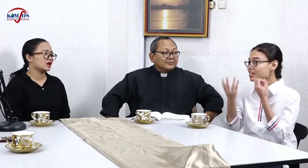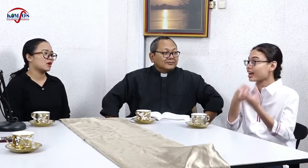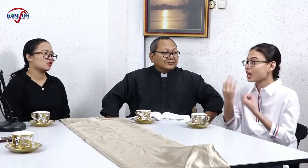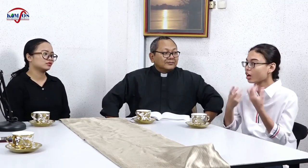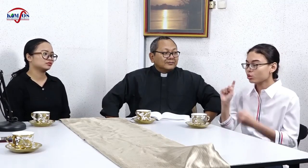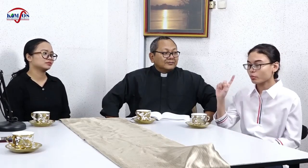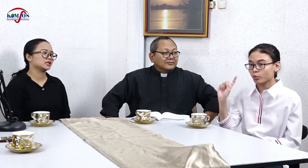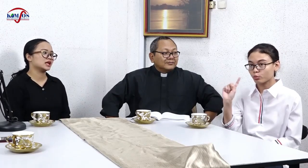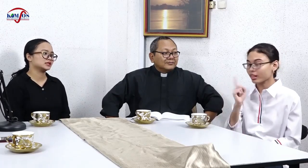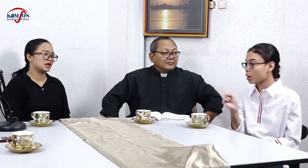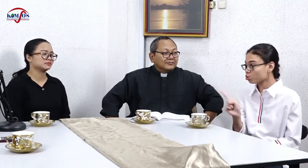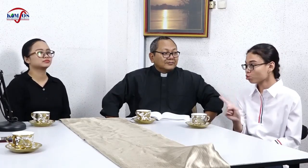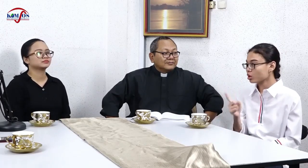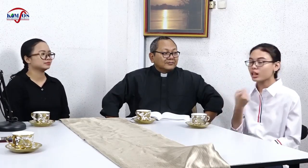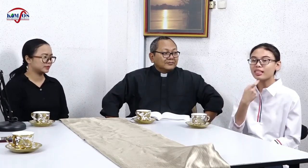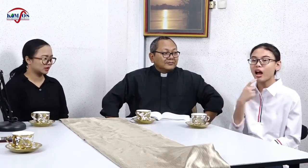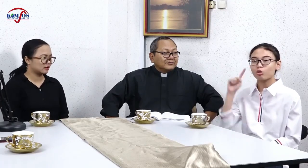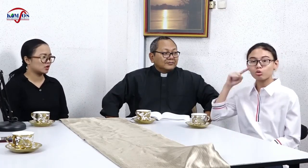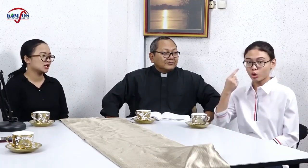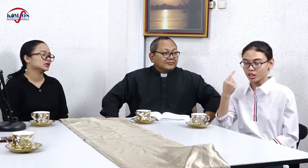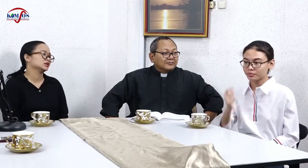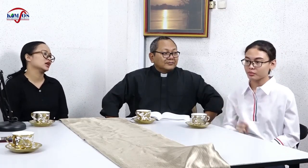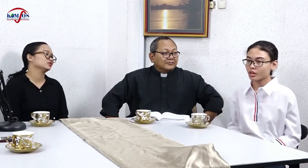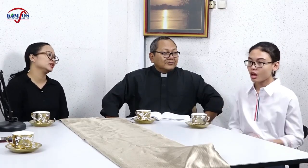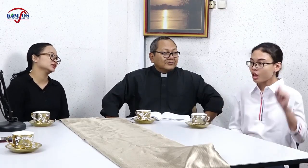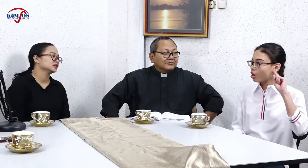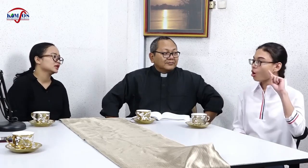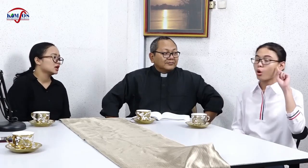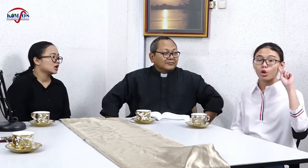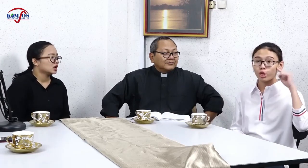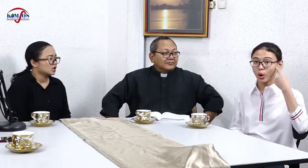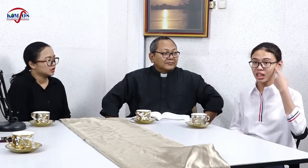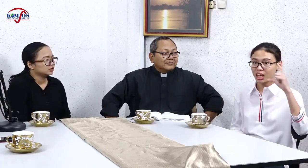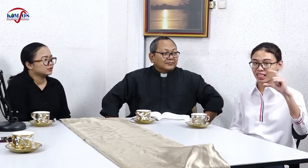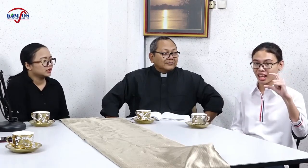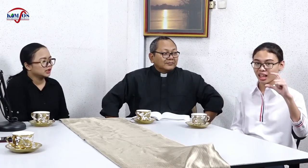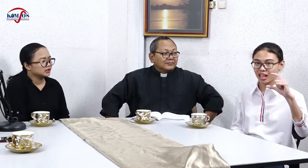Saya mau menjelaskan tentang tuli